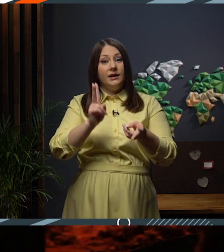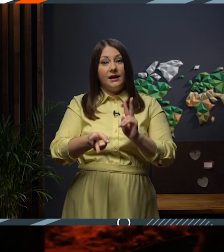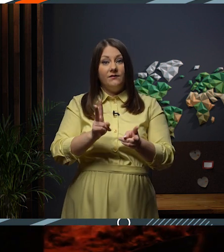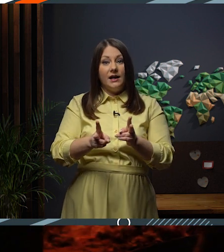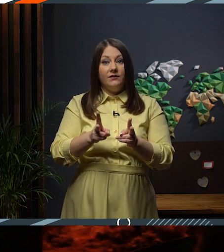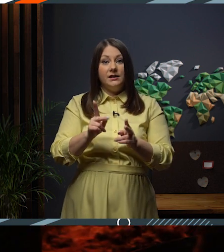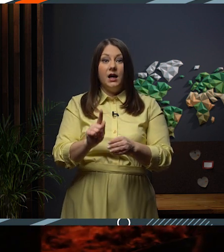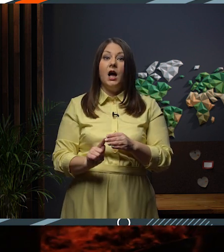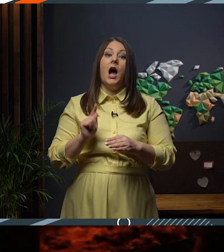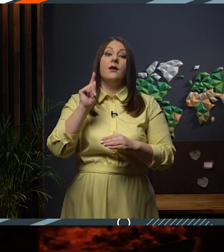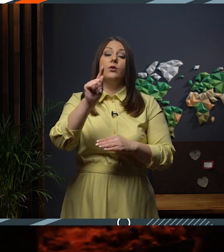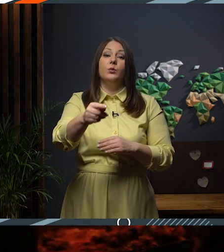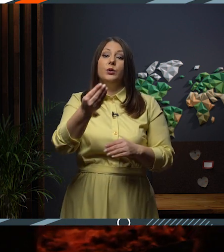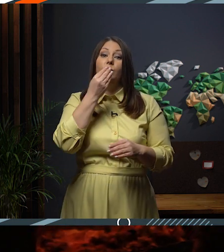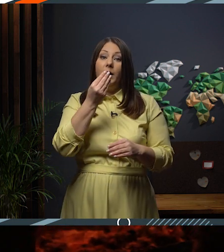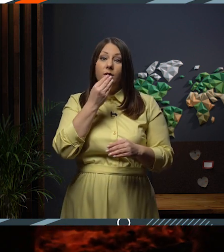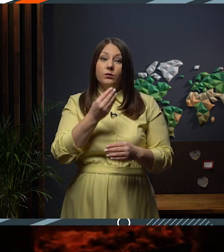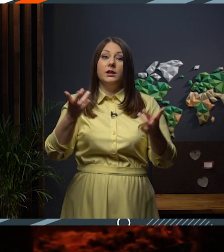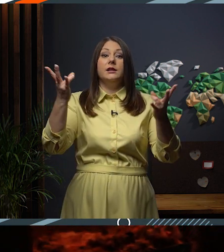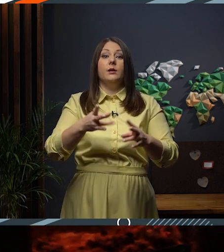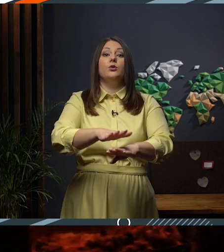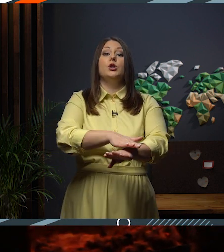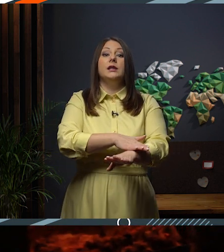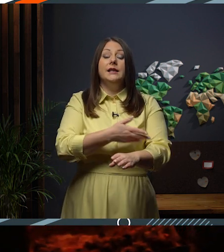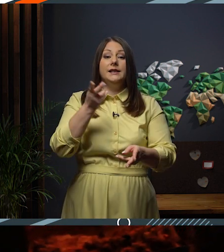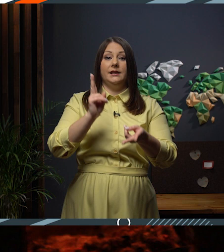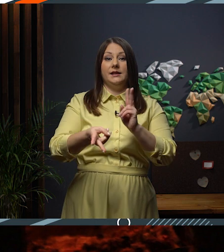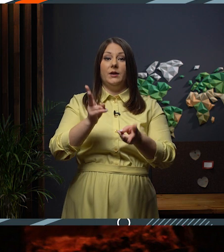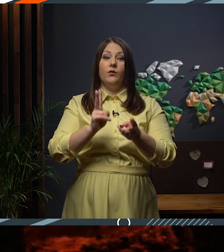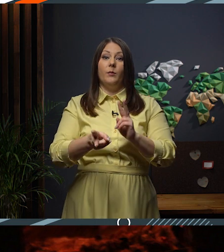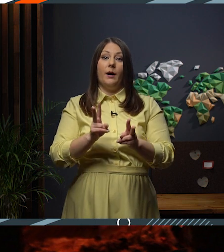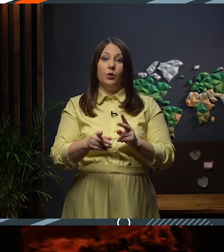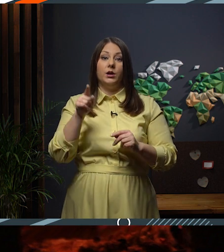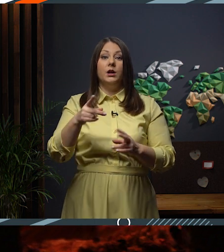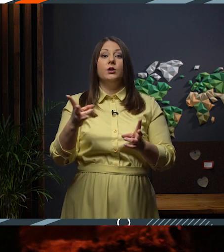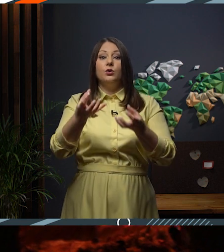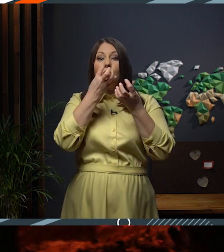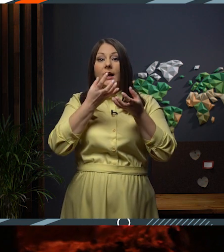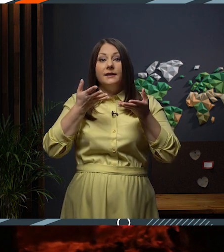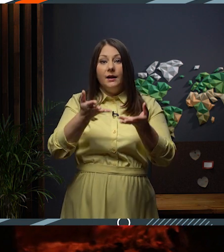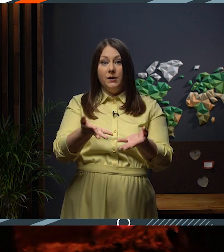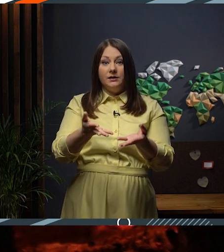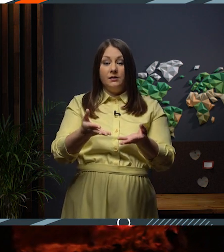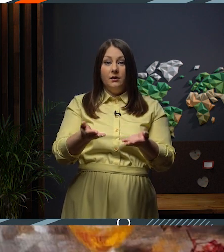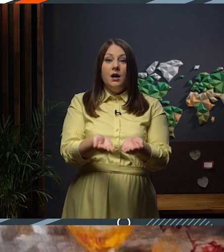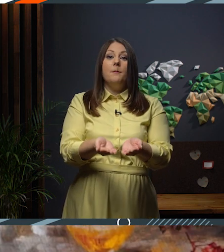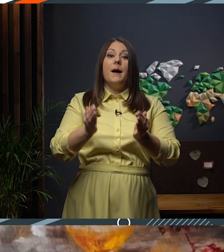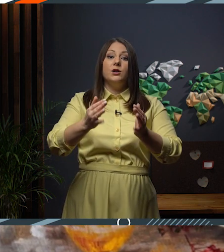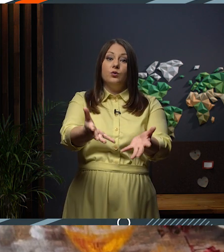что быстро разваливается, а в глубину продукты, требующие длительной тепловой обработки, то, что надо